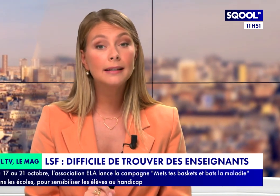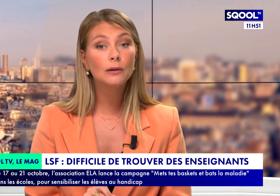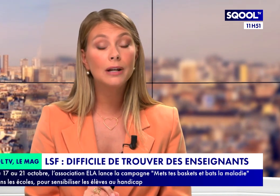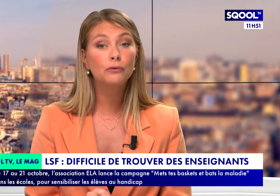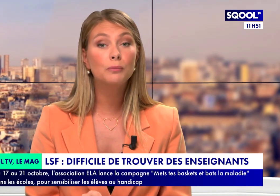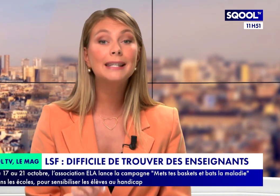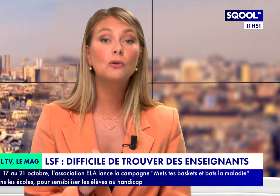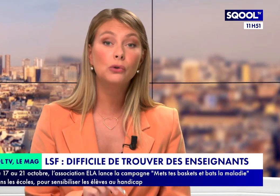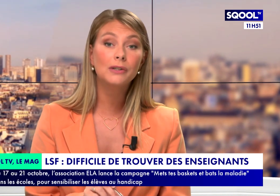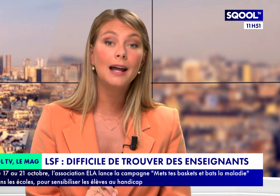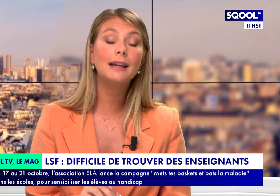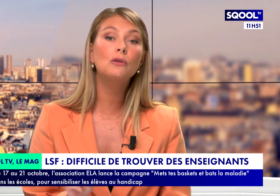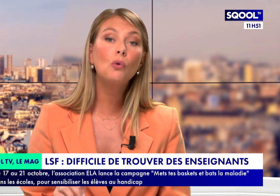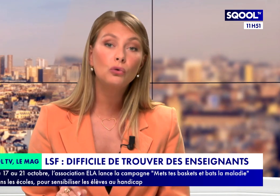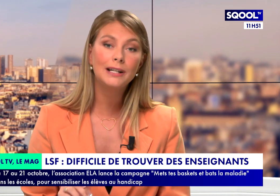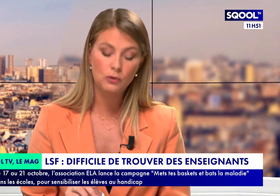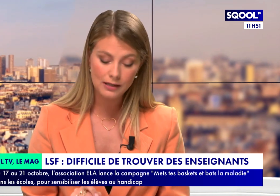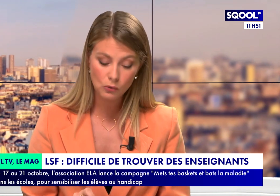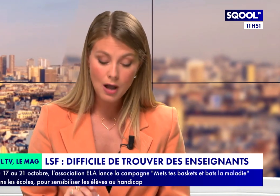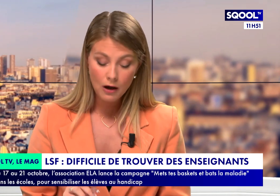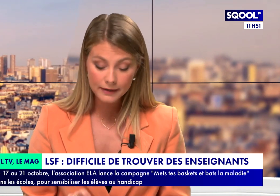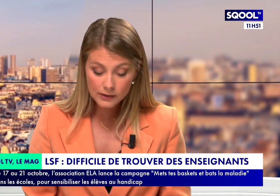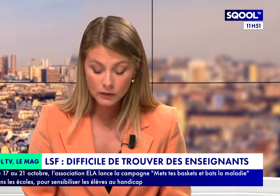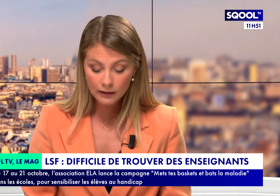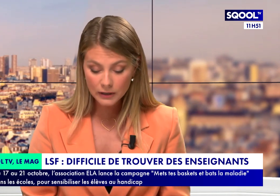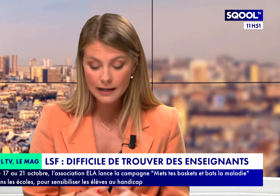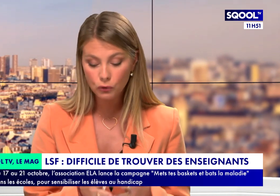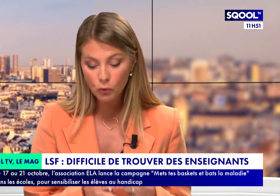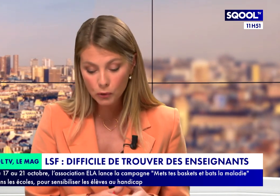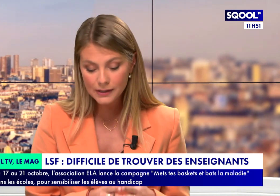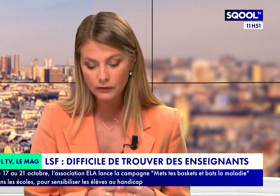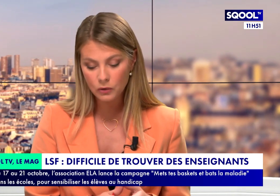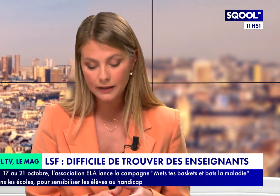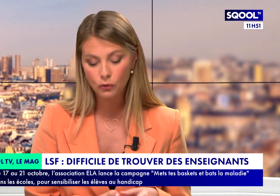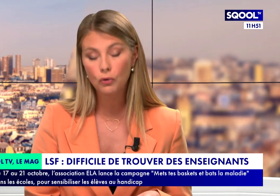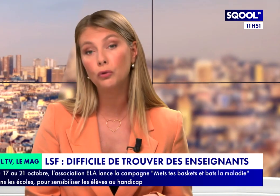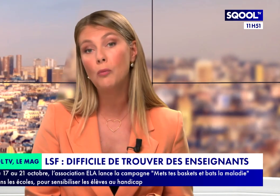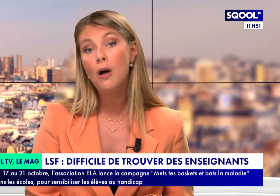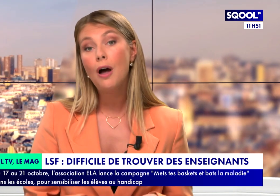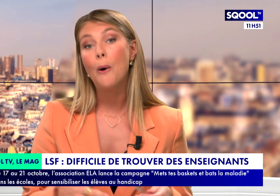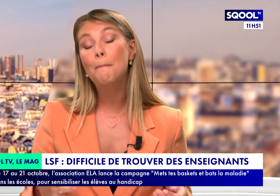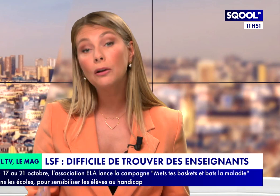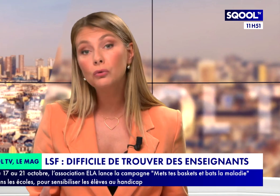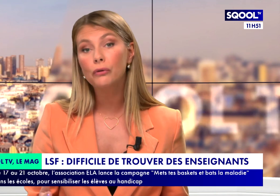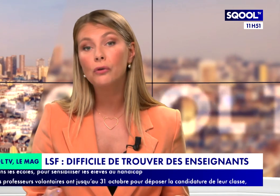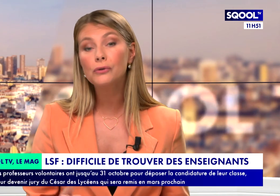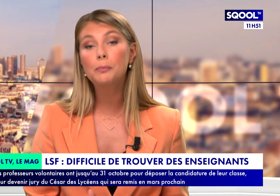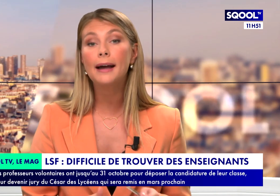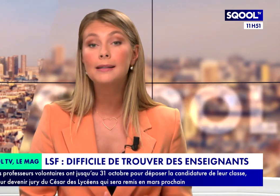qui relève du médico-social et non de l'éducation nationale. Donc, il y a de nombreuses difficultés de recrutement partout en France. Par exemple,